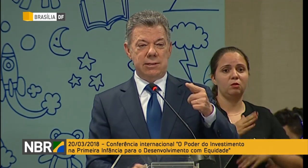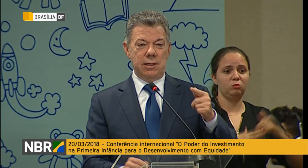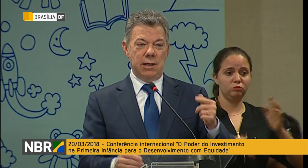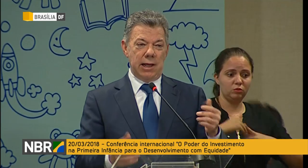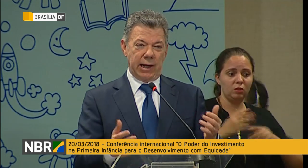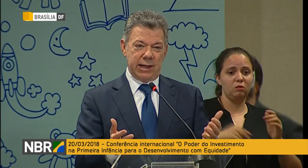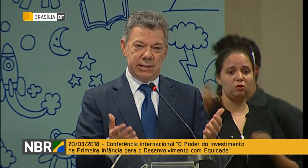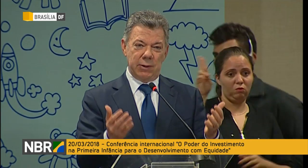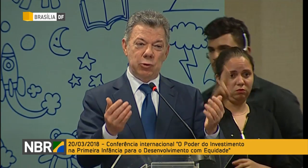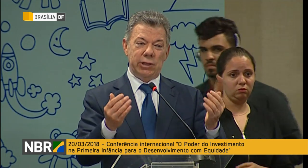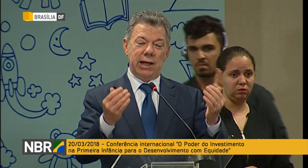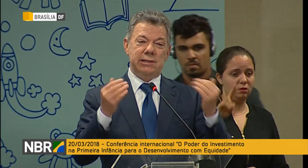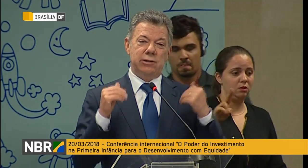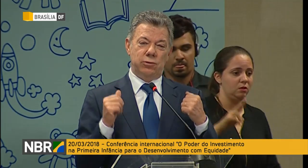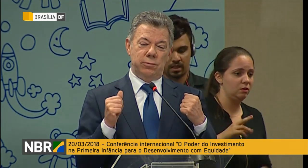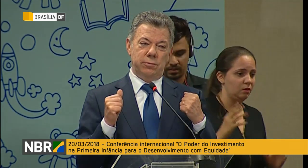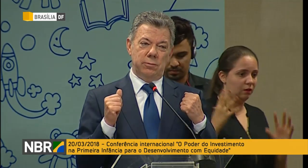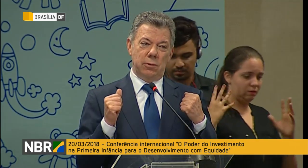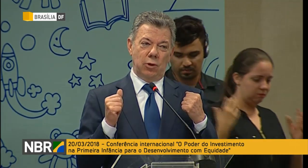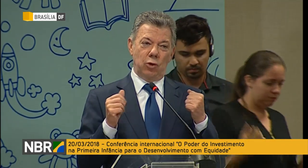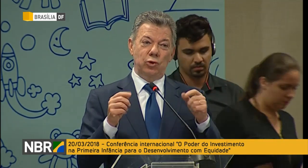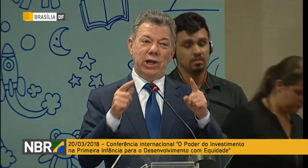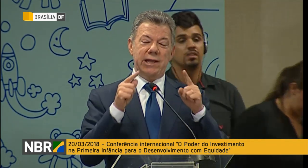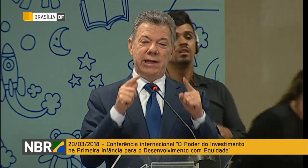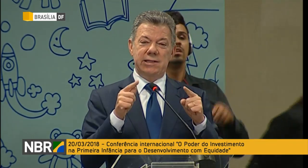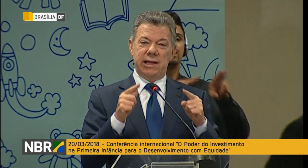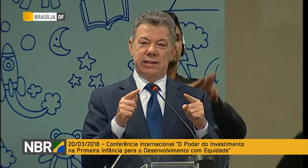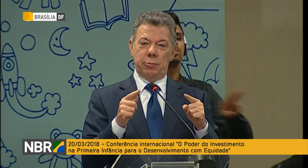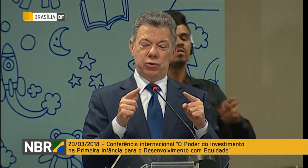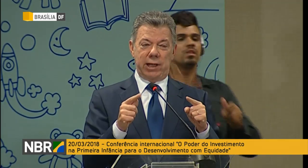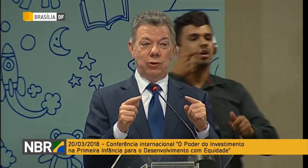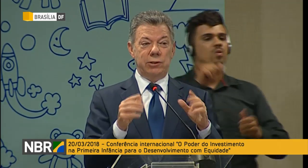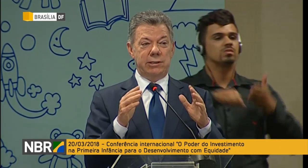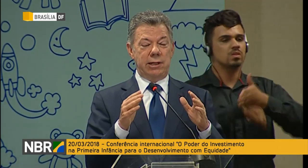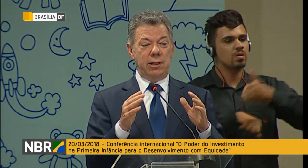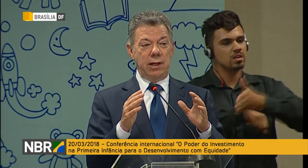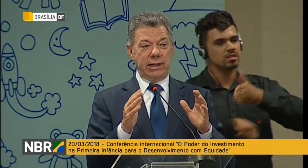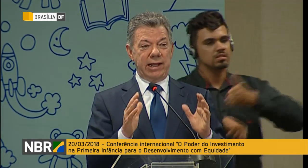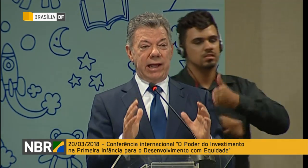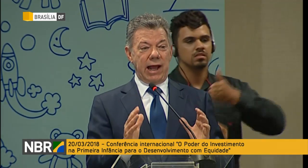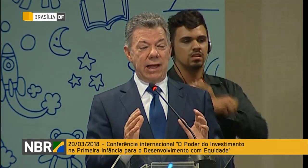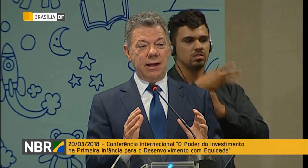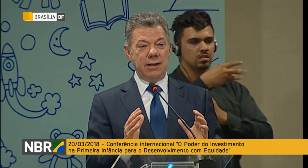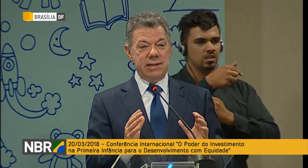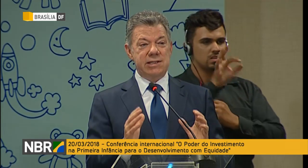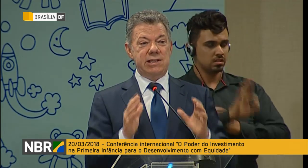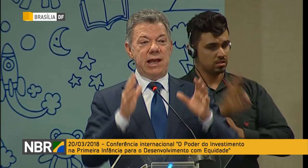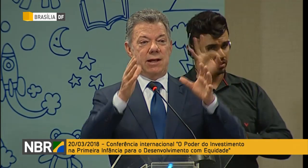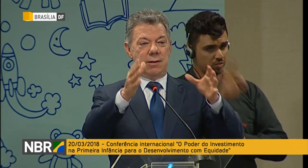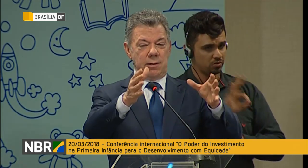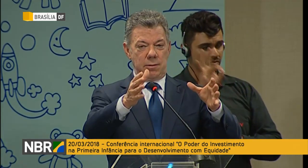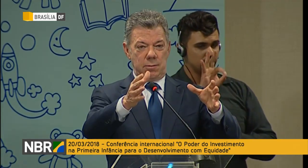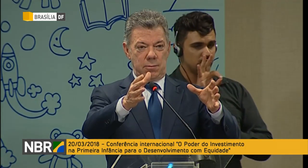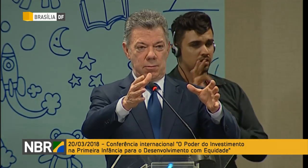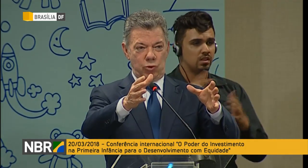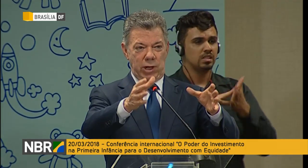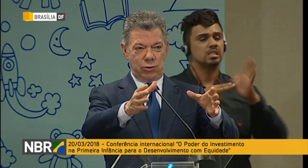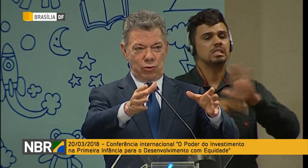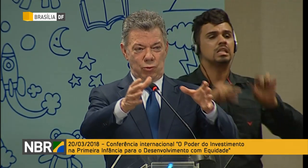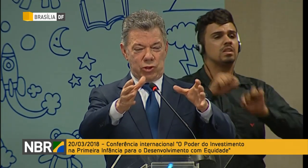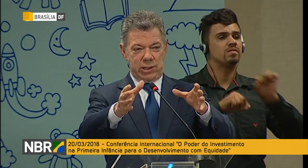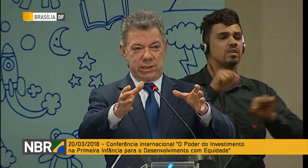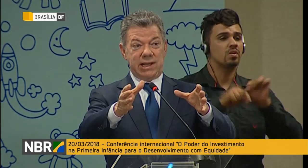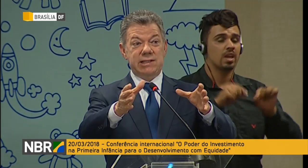No alvo profissional das universidades, nós conseguimos acesso de 37%, dizer de que